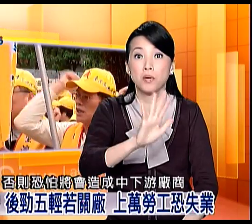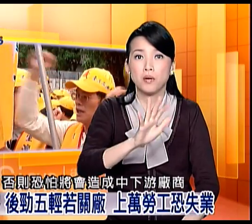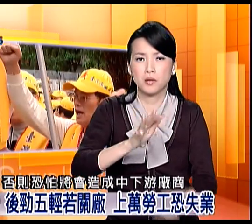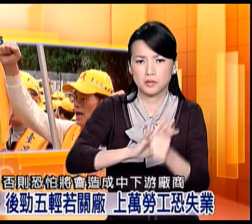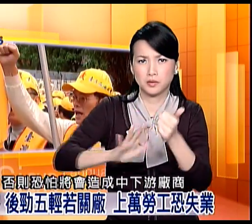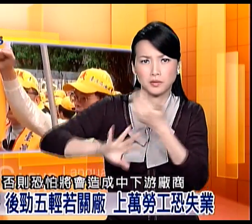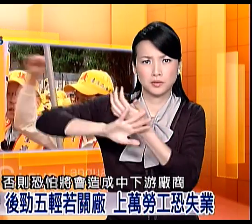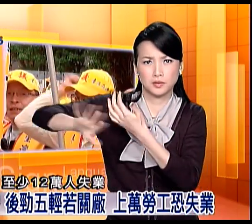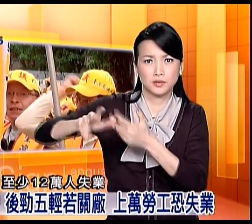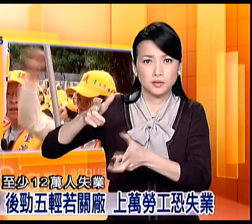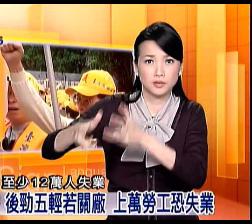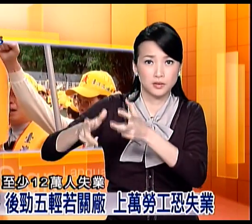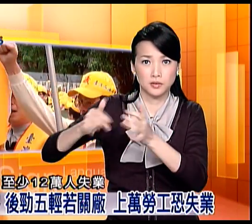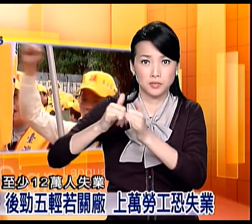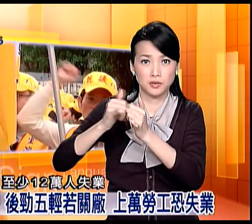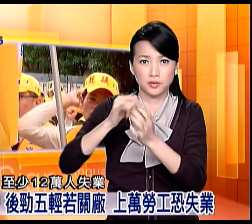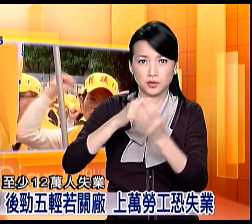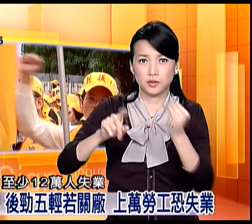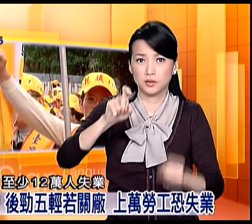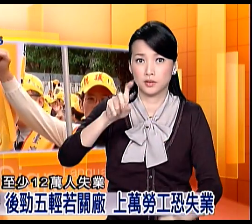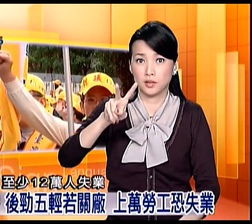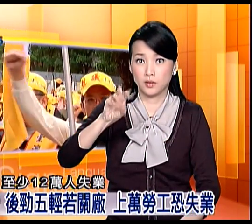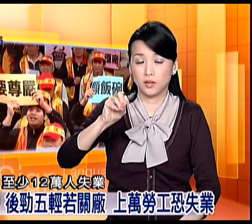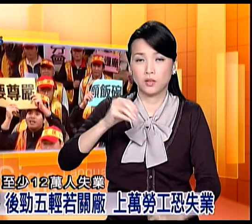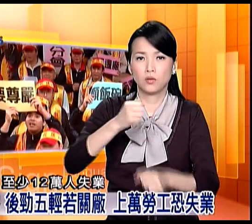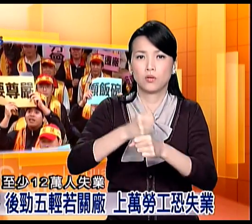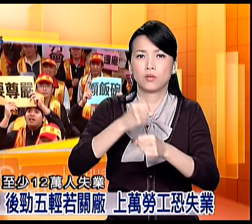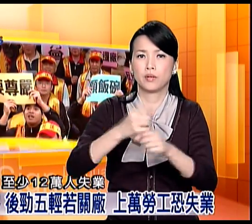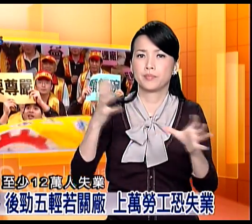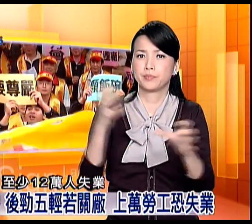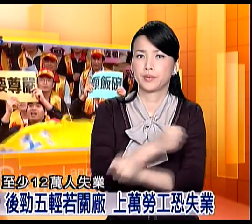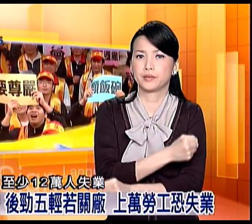下游的厂商至少12万人失业。